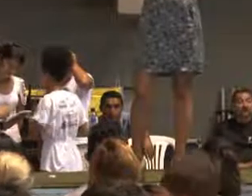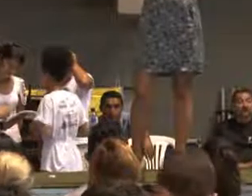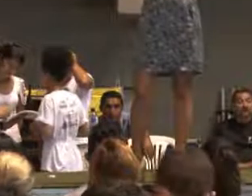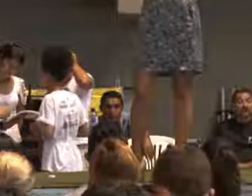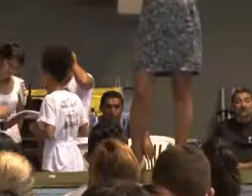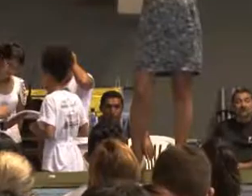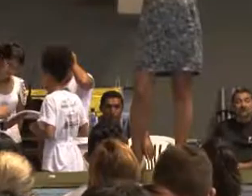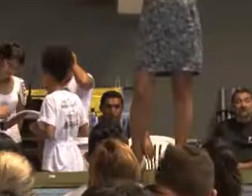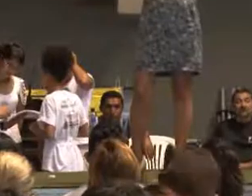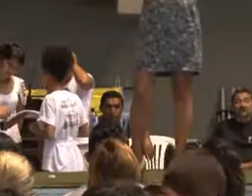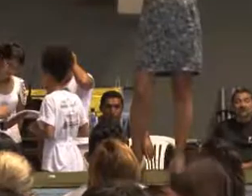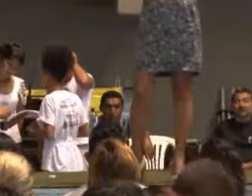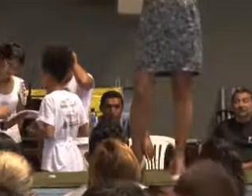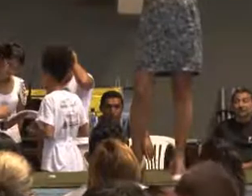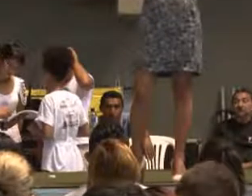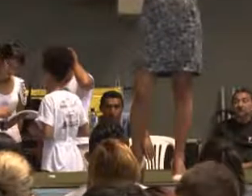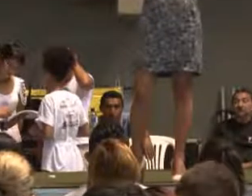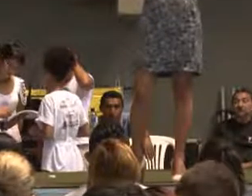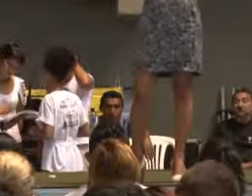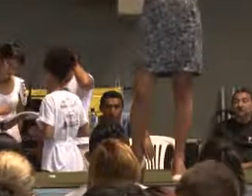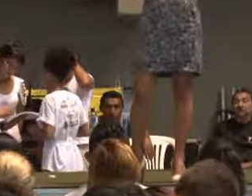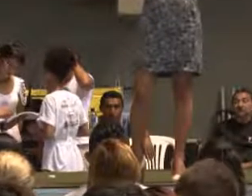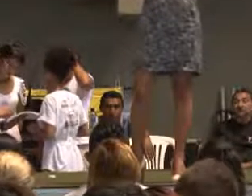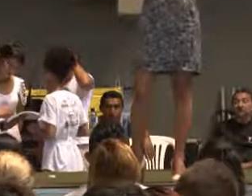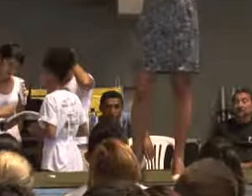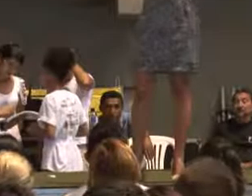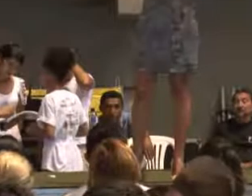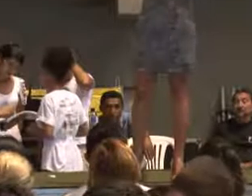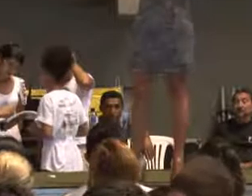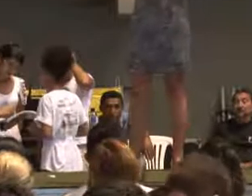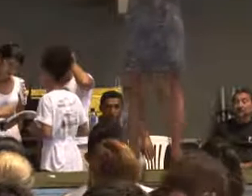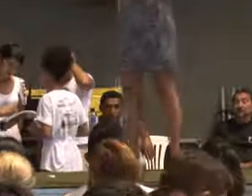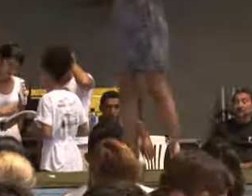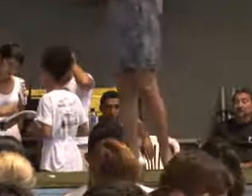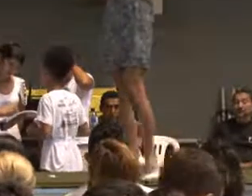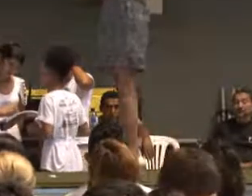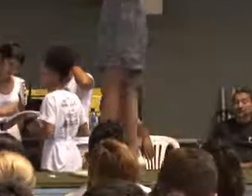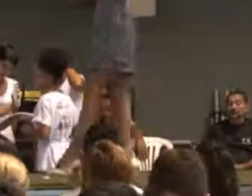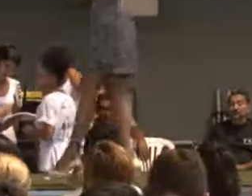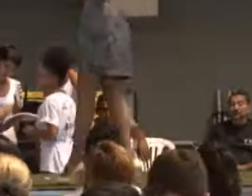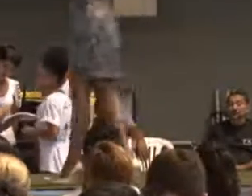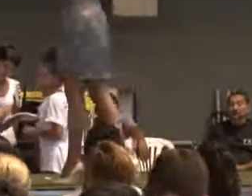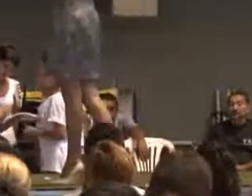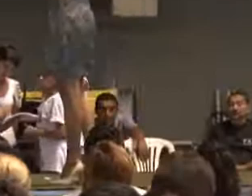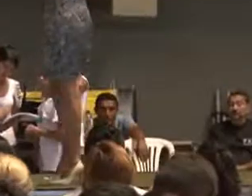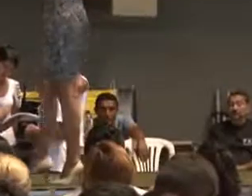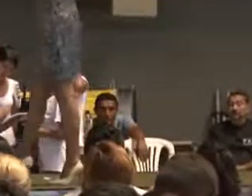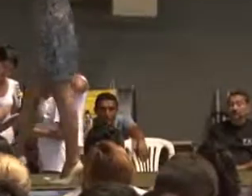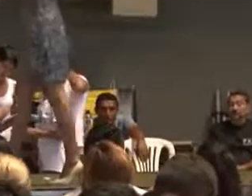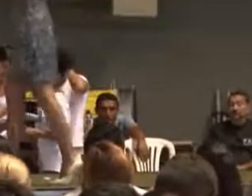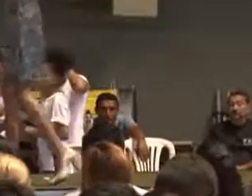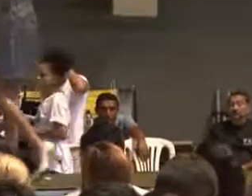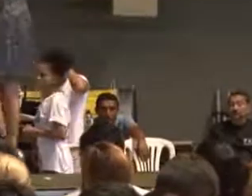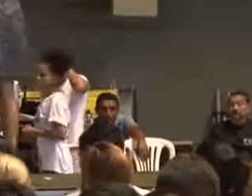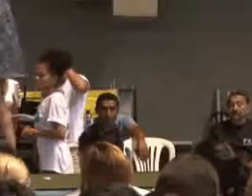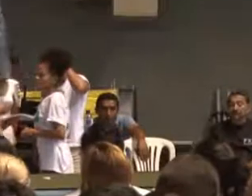ou pegar da semana anterior, tá bom? Eu vou fazer a aula do professor